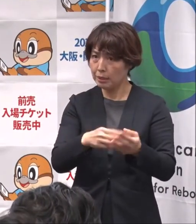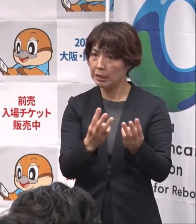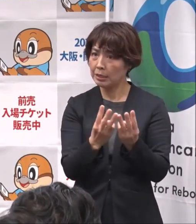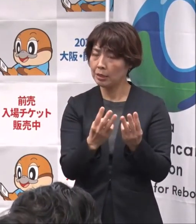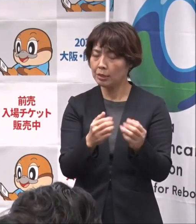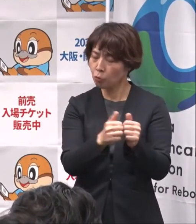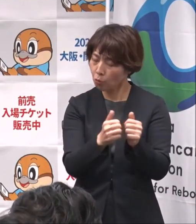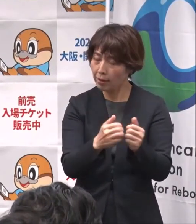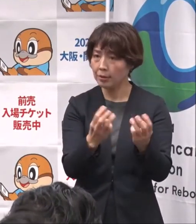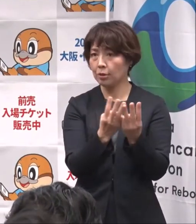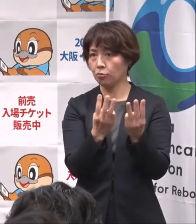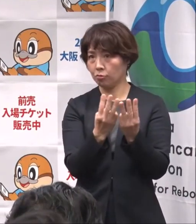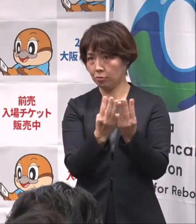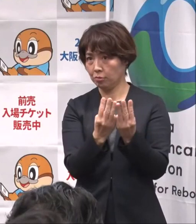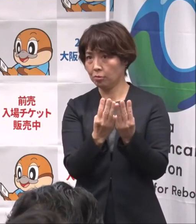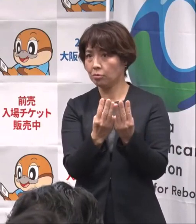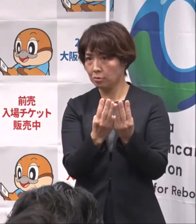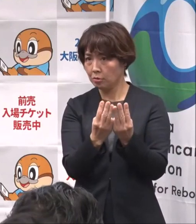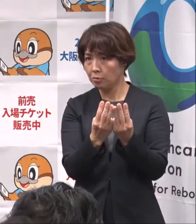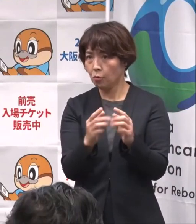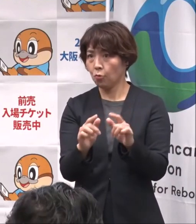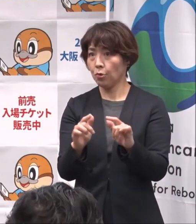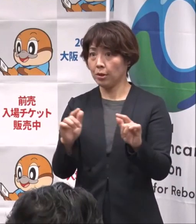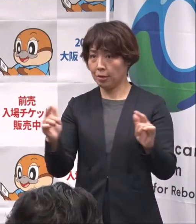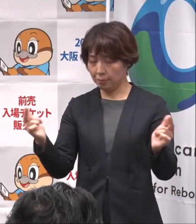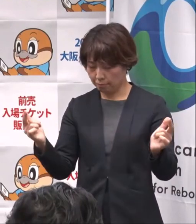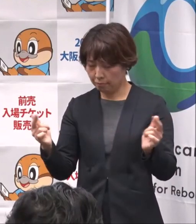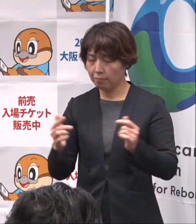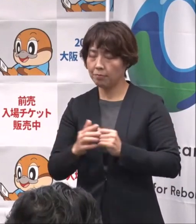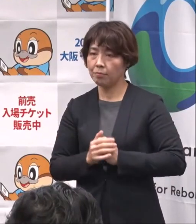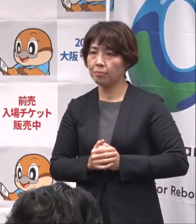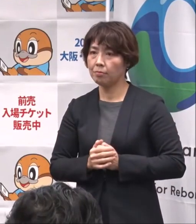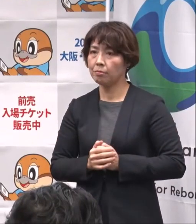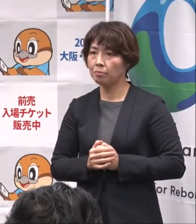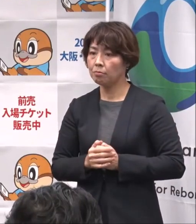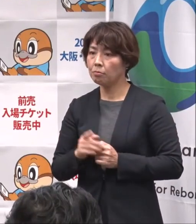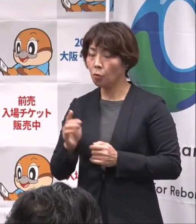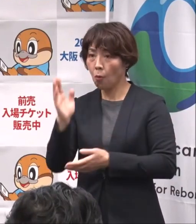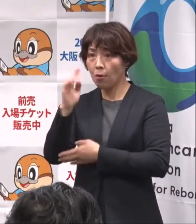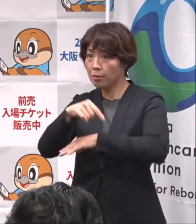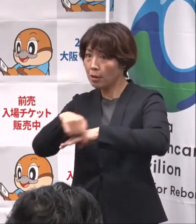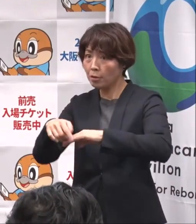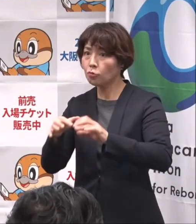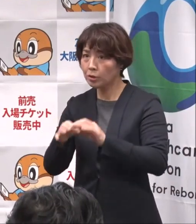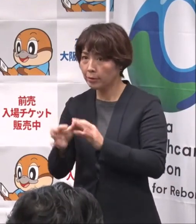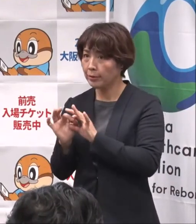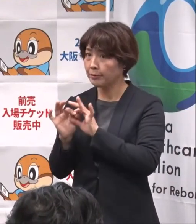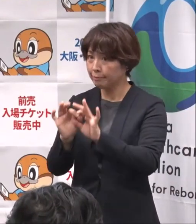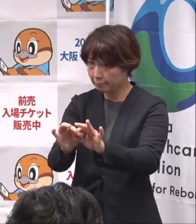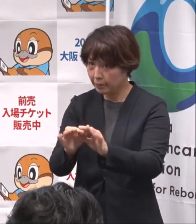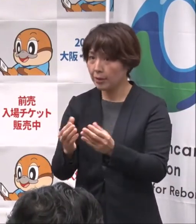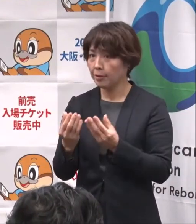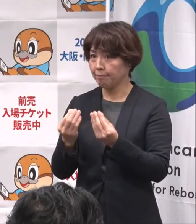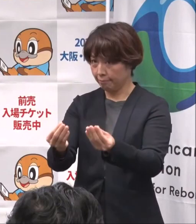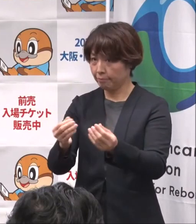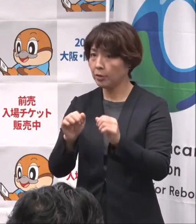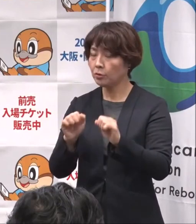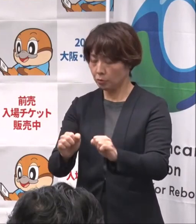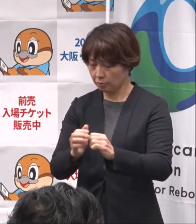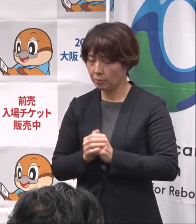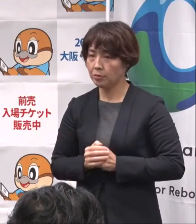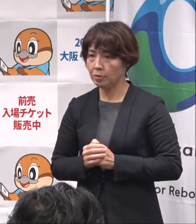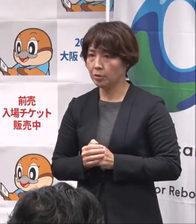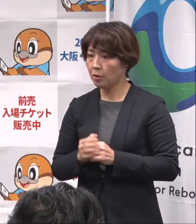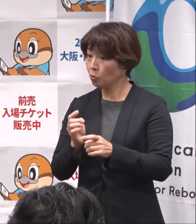居件数も増えてきておりますので、この施策については引き続き実施をしていきます。当